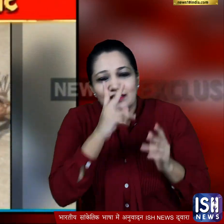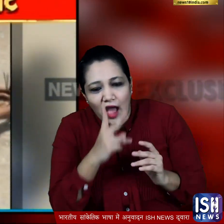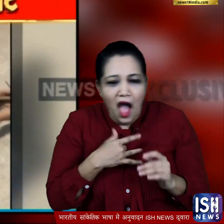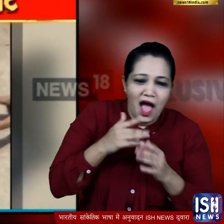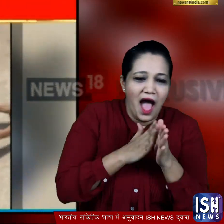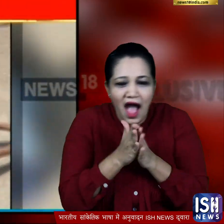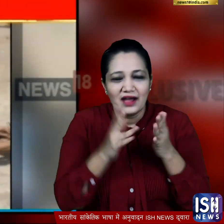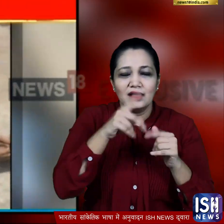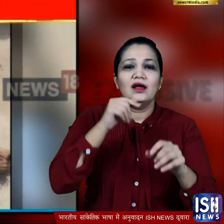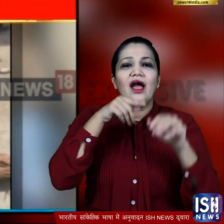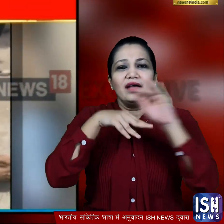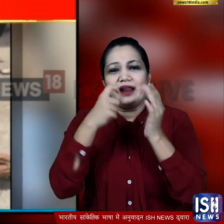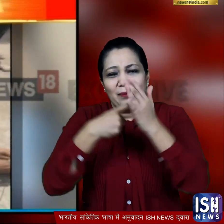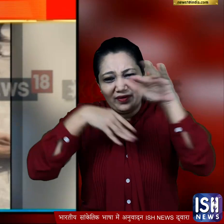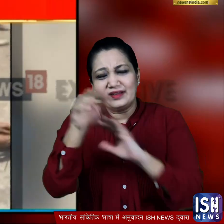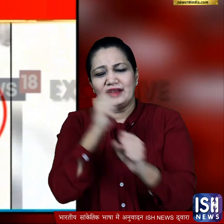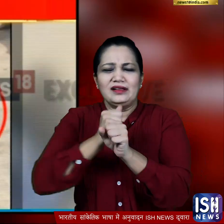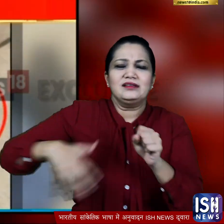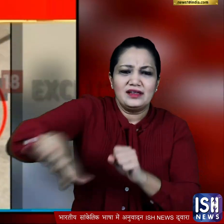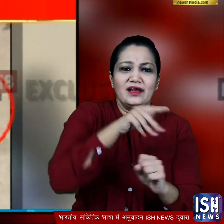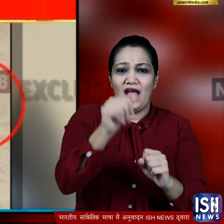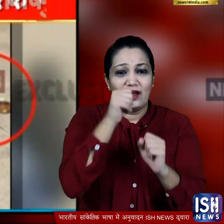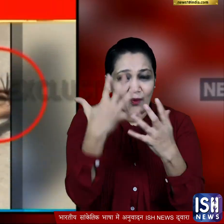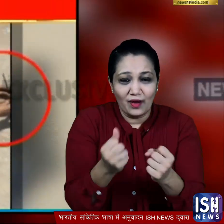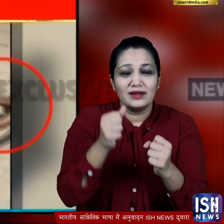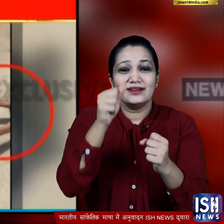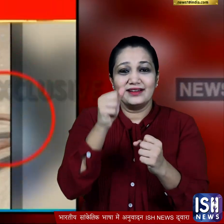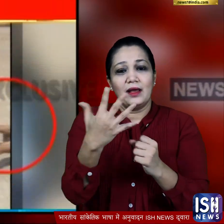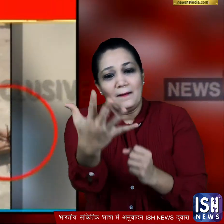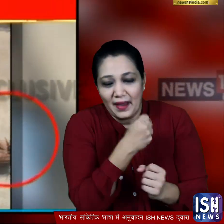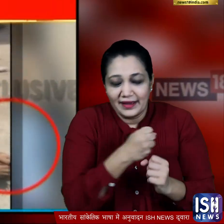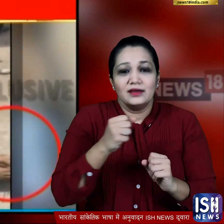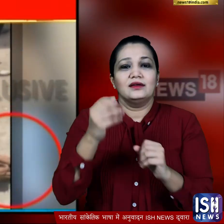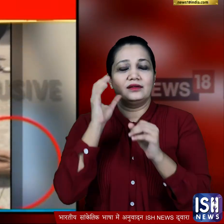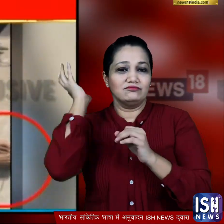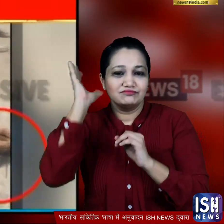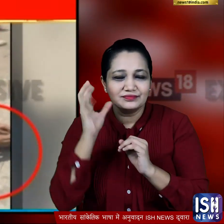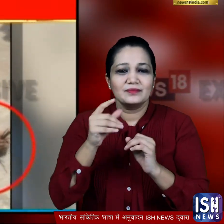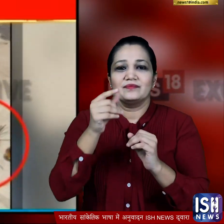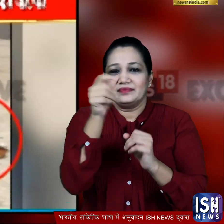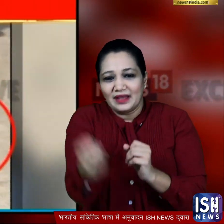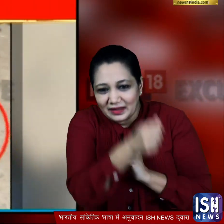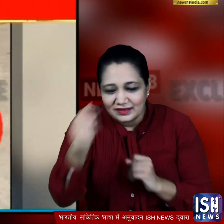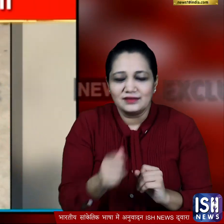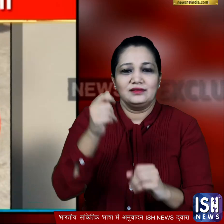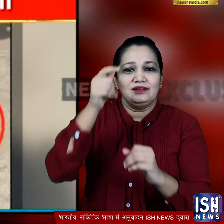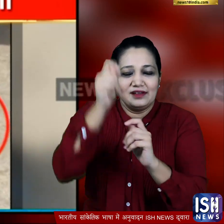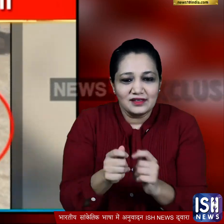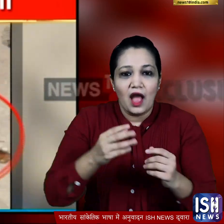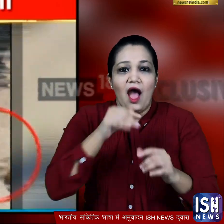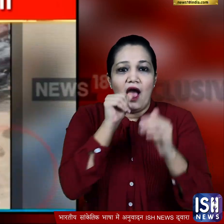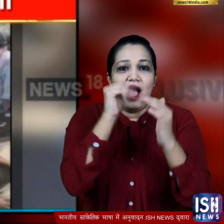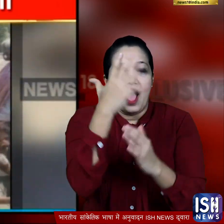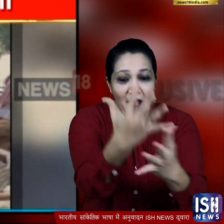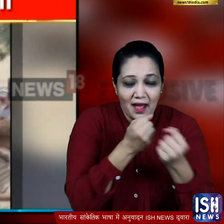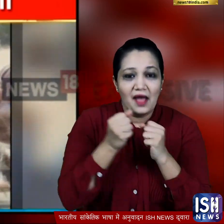दिलचस्प तस्वीर रायपुर के गंज इलाके से सामने आई। वहां शराब खरीदने के बाद एक शख्स ने एक नारियल पर कुछ अगरबत्तियां लगाई और शराब मिलने